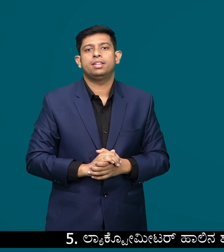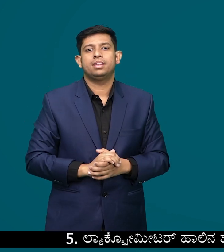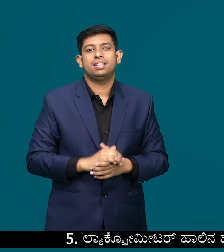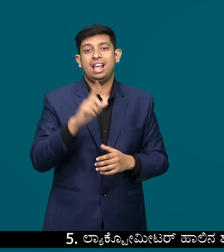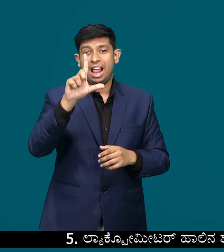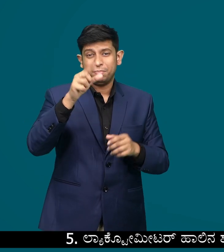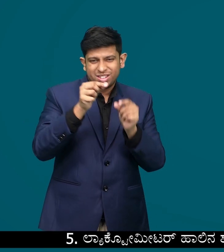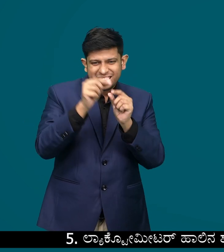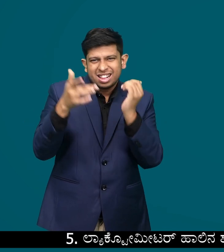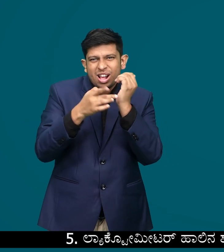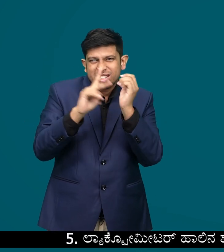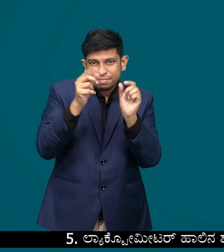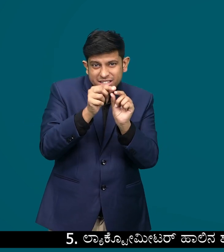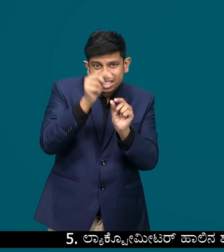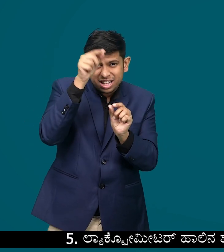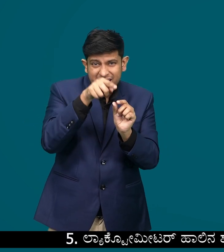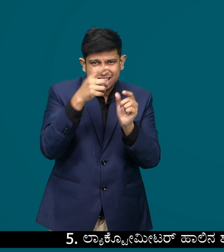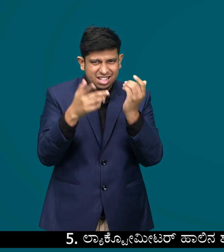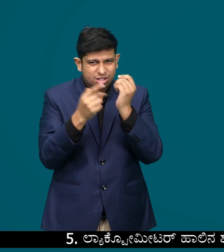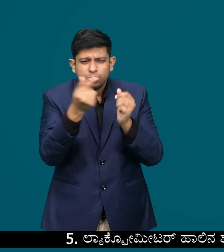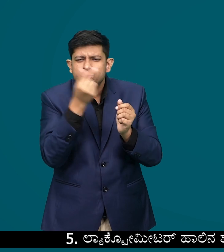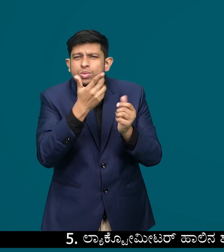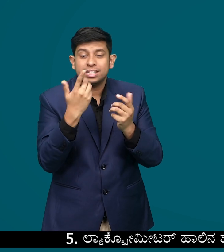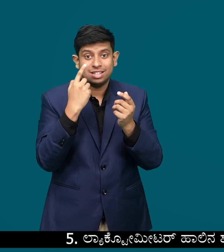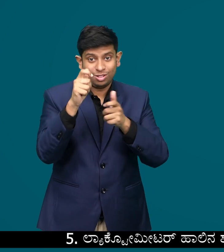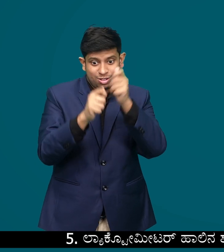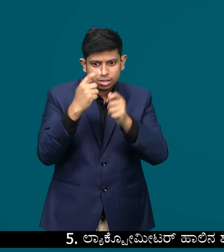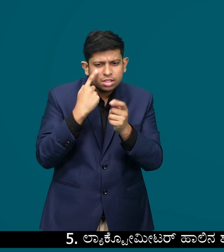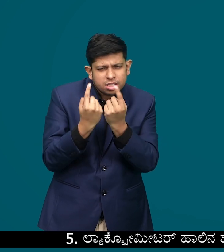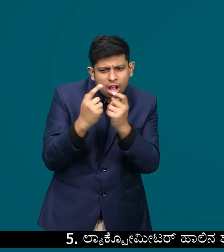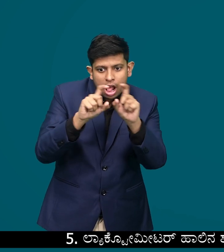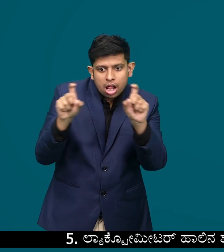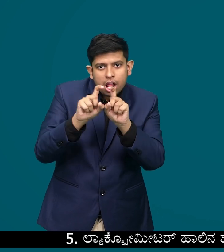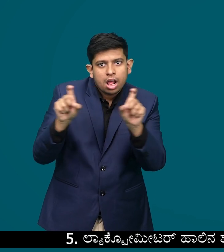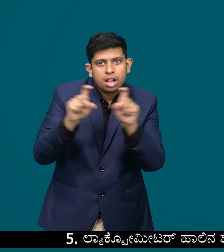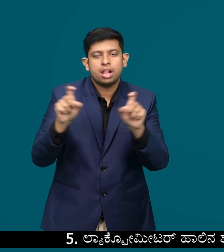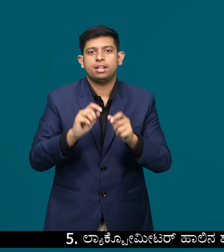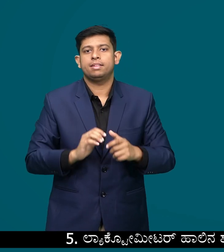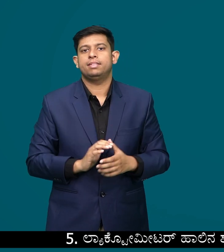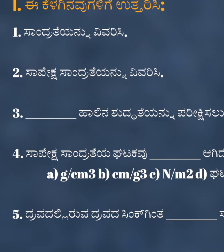5. ಲ್ಯಾಕ್ಟೋಮೀಟರ್ ಹಾಲಿನ ಶುದ್ಧತೆಯನ್ನ ಪರೀಕ್ಷಿಸಲು ಬಳಸುವ ಸಾಧನವಾಗಿದೆ.